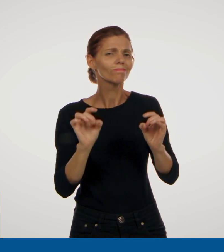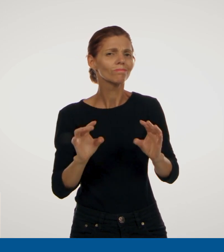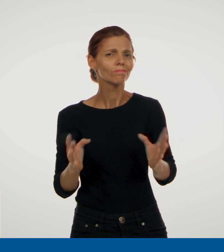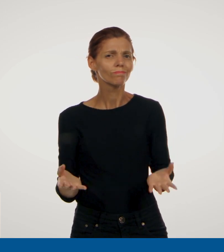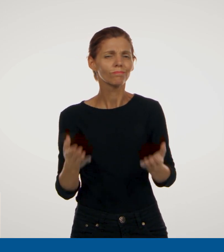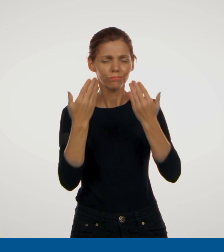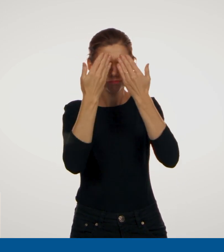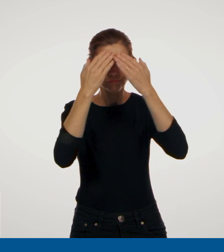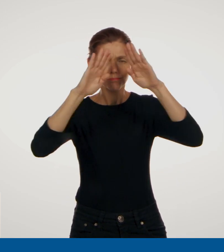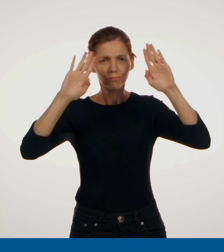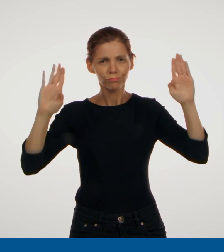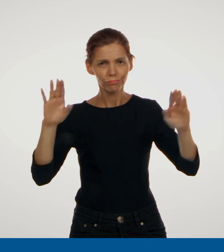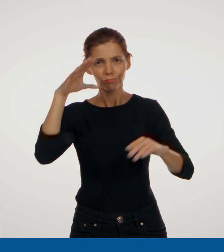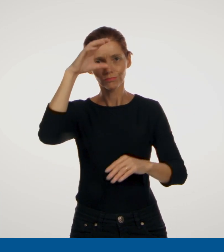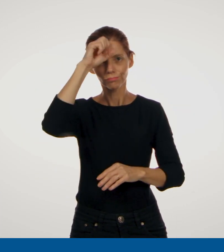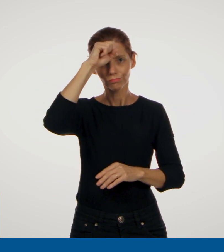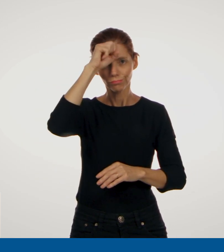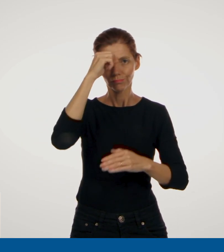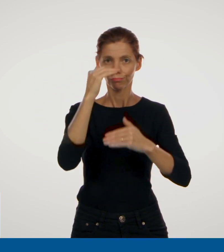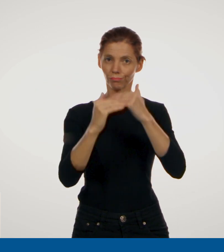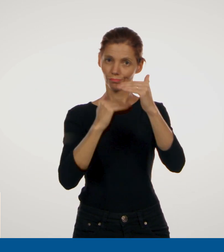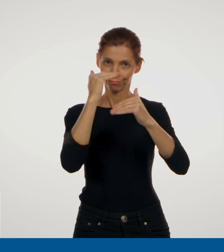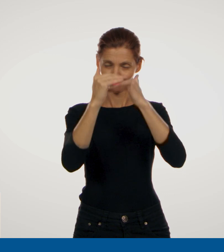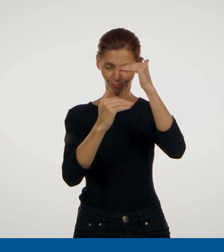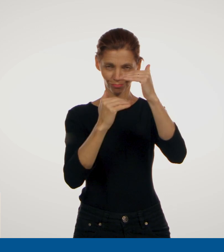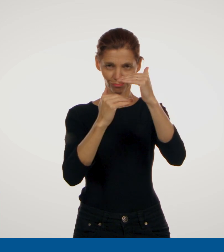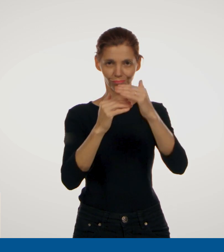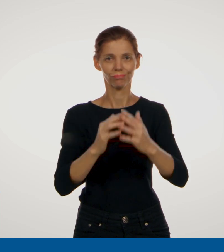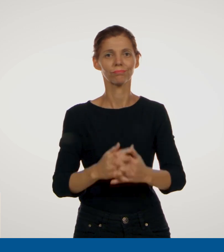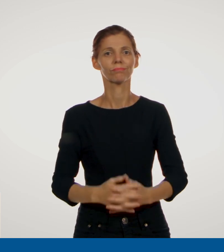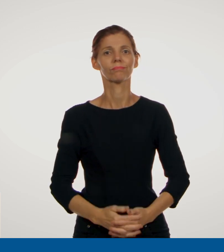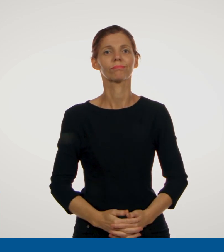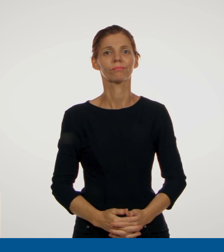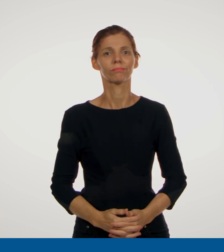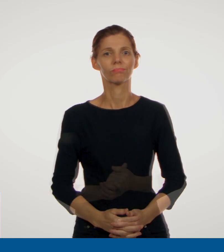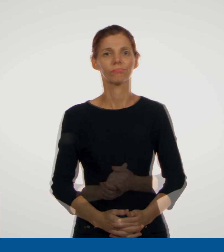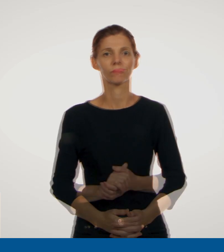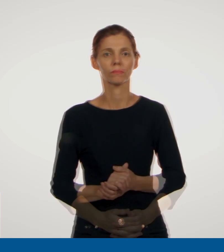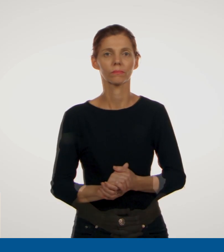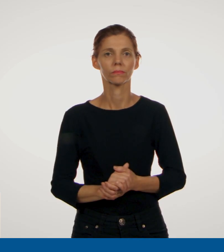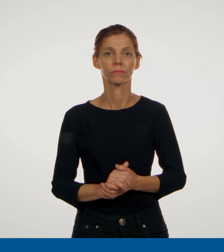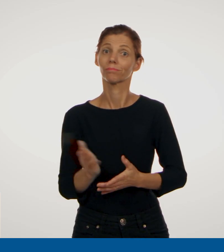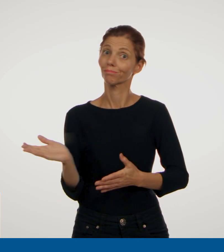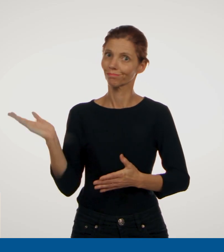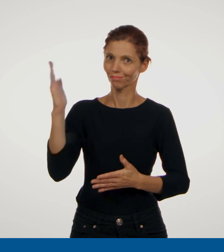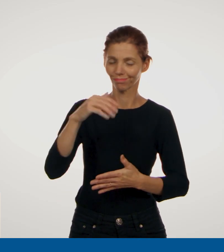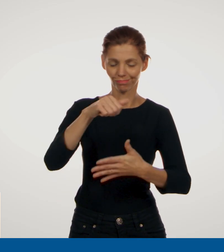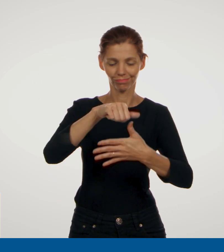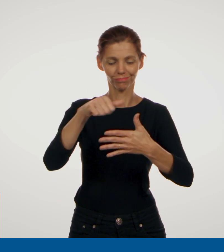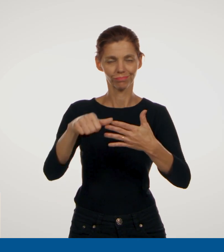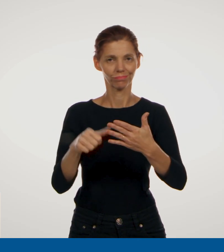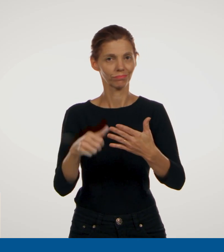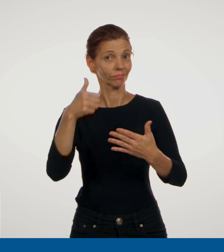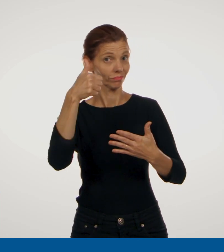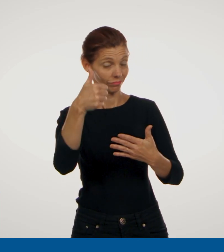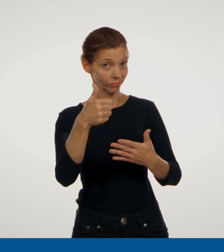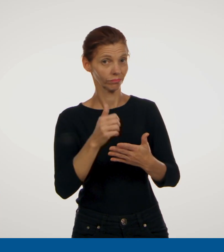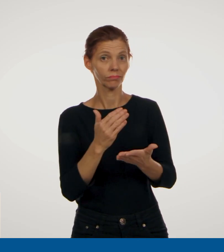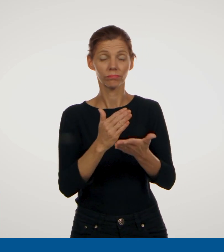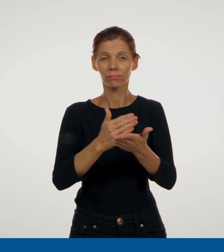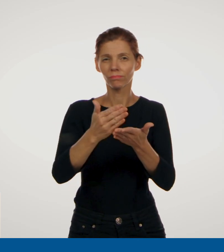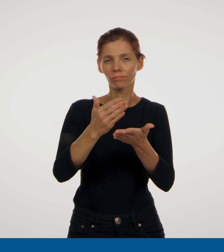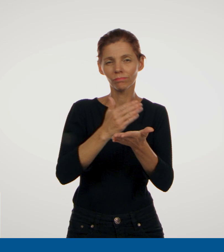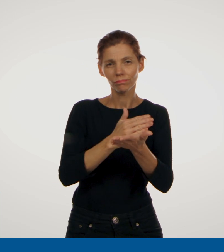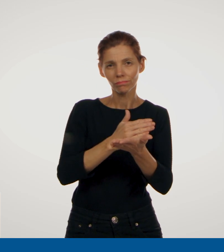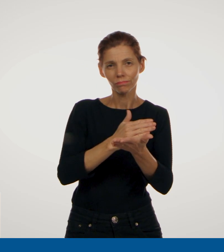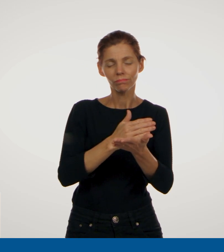acadêmico, compreender de maneira mais específica a amplitude do processo de aprender. Vamos ao tópico 1. Esse tópico